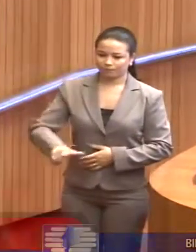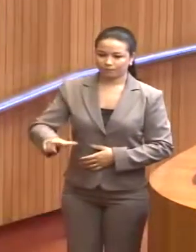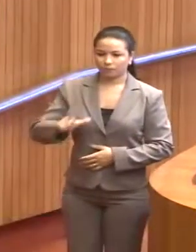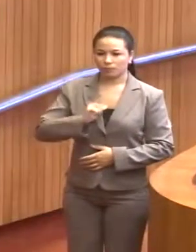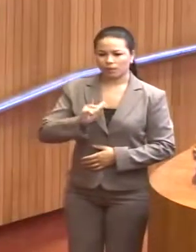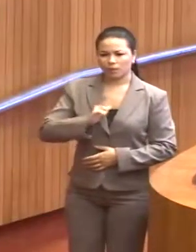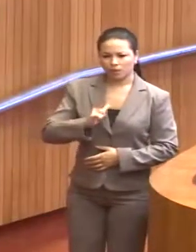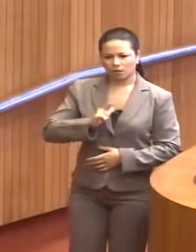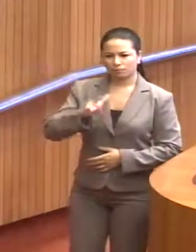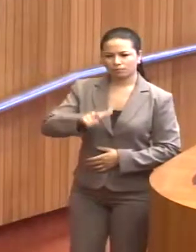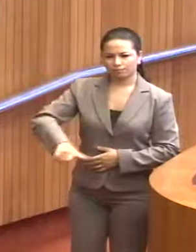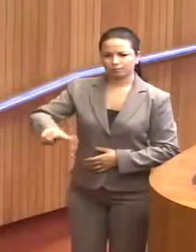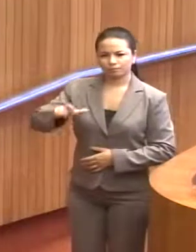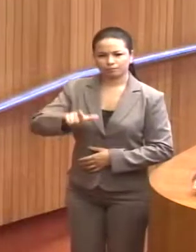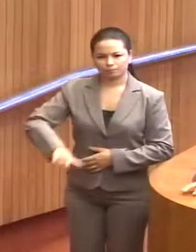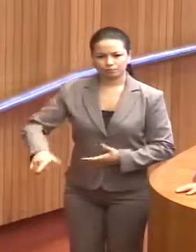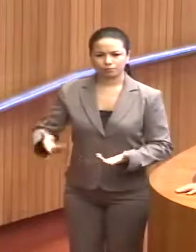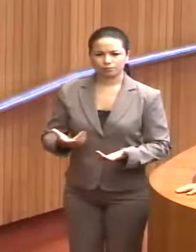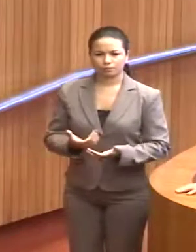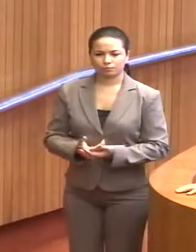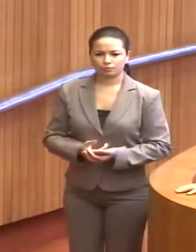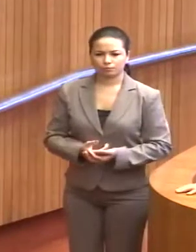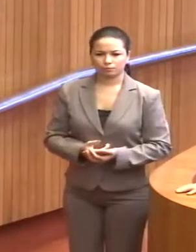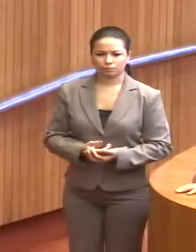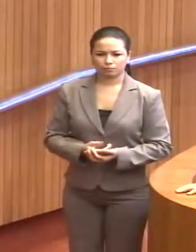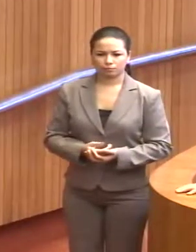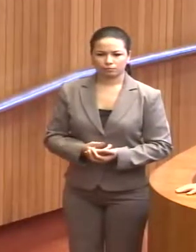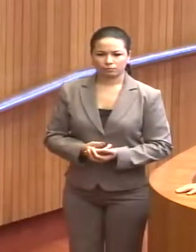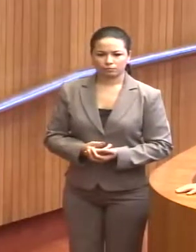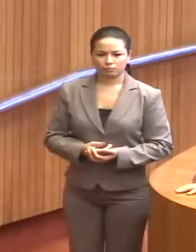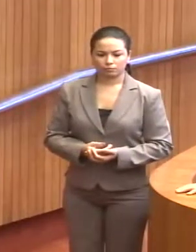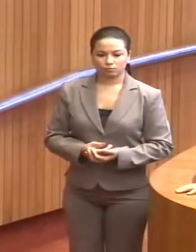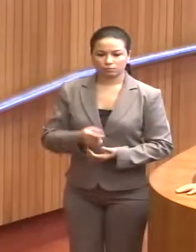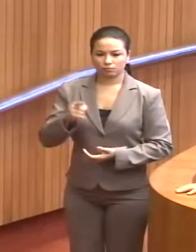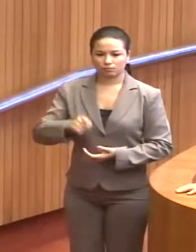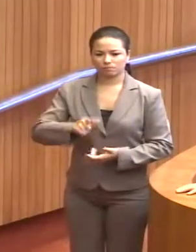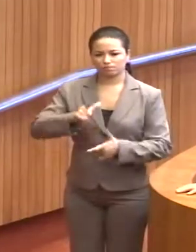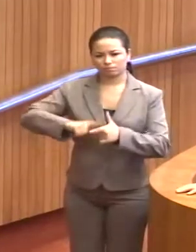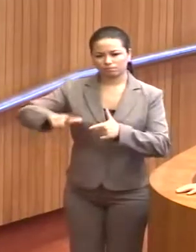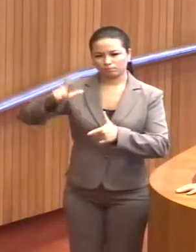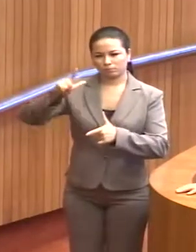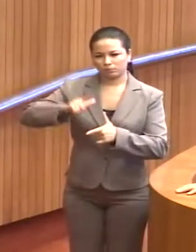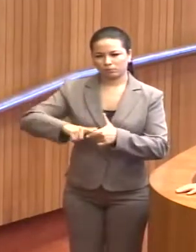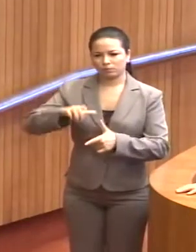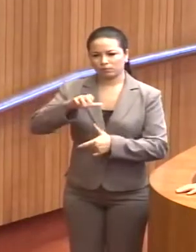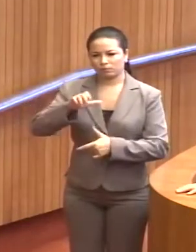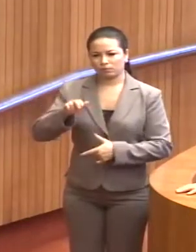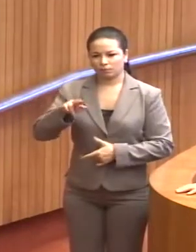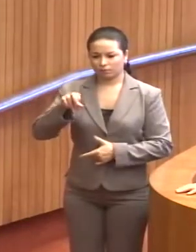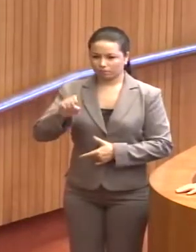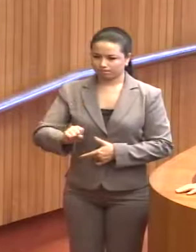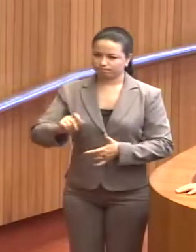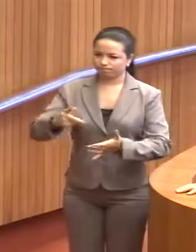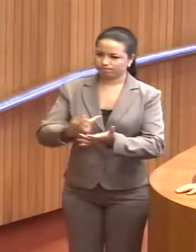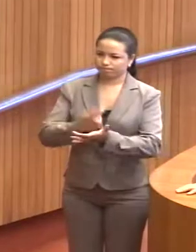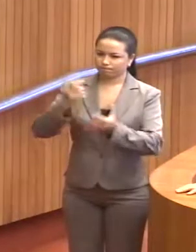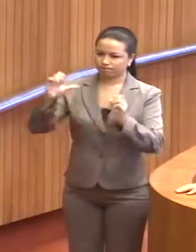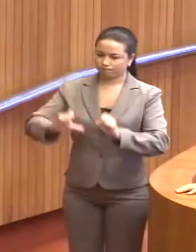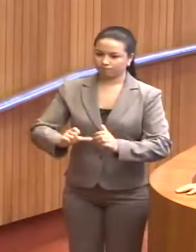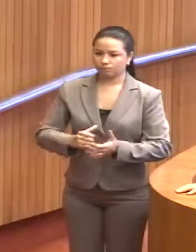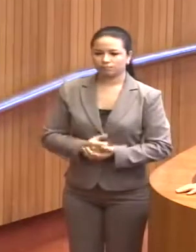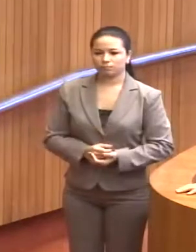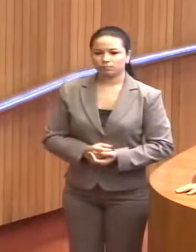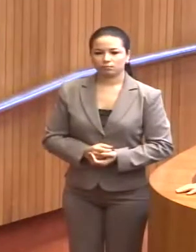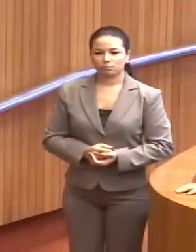vem se alongando, se prolongando. É uma situação de caos e de barbárie.